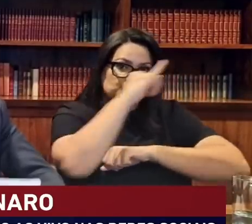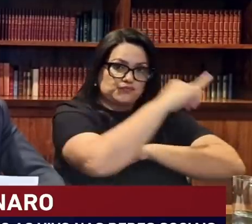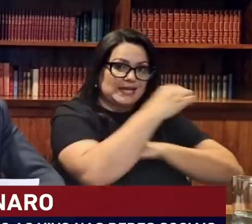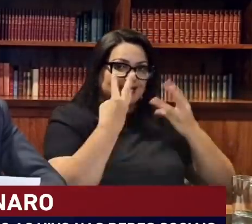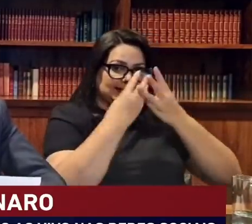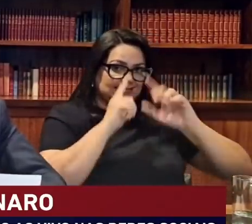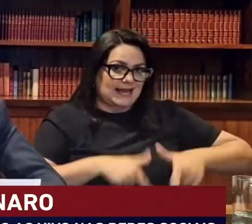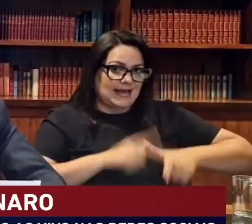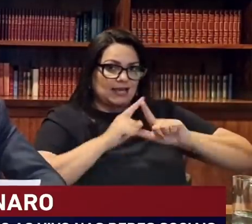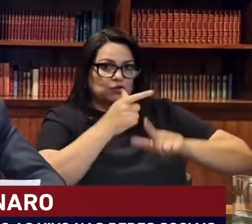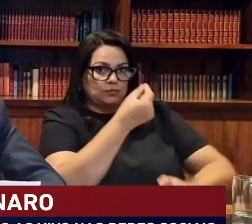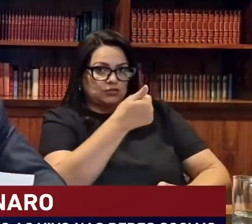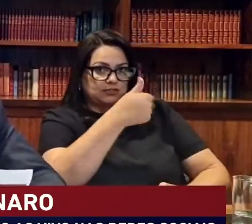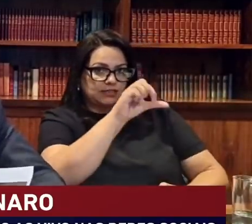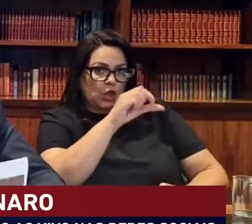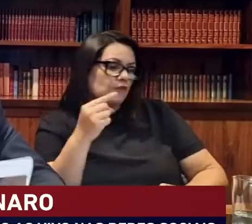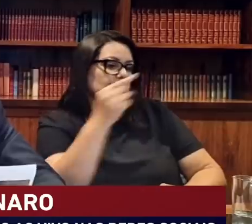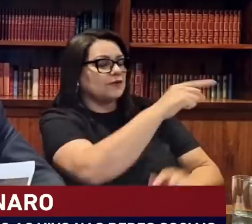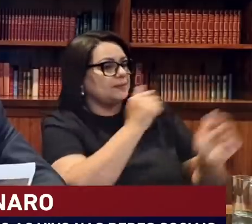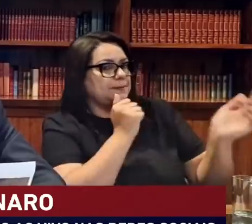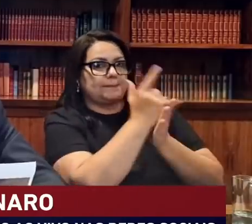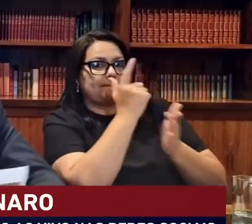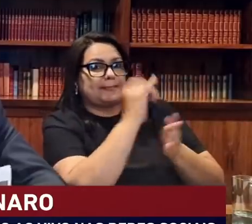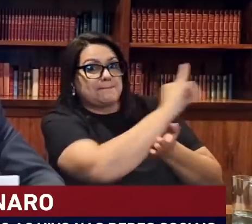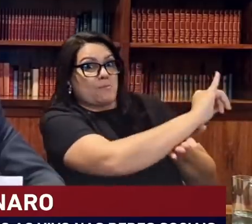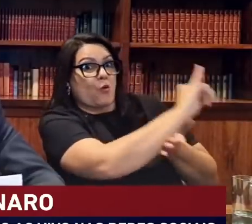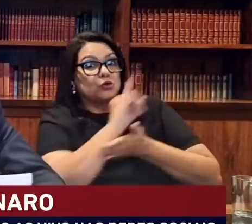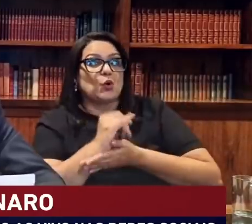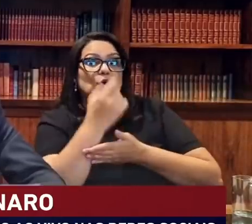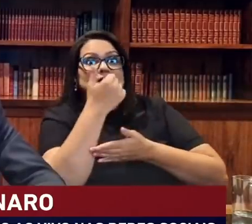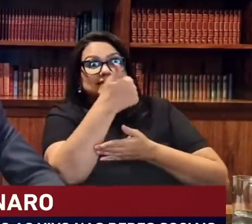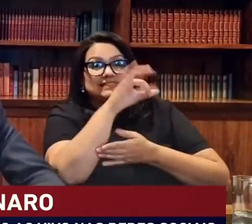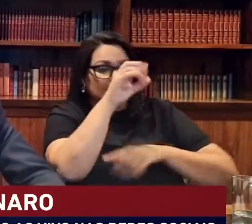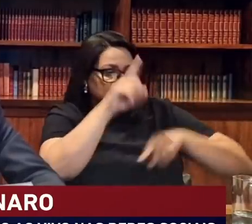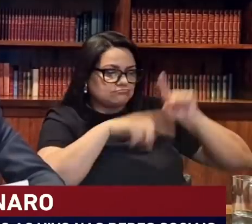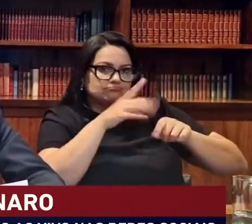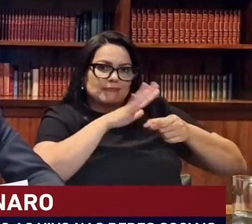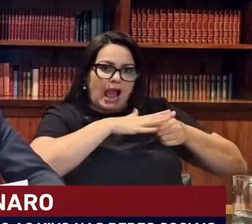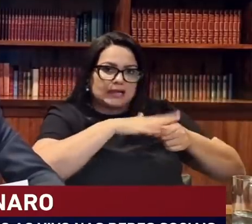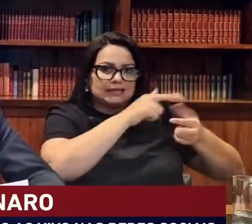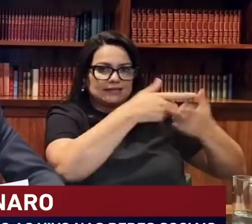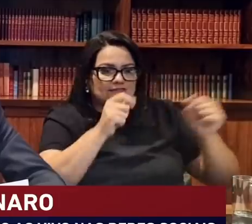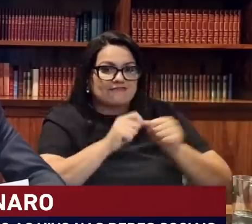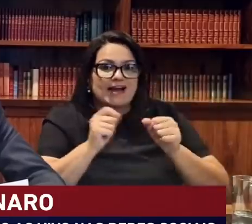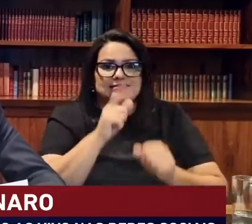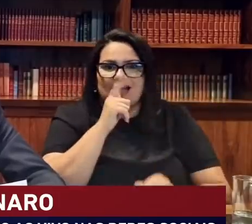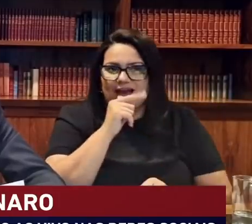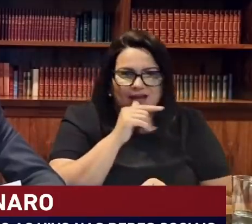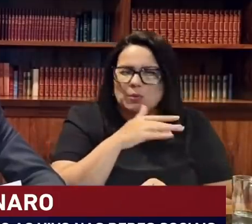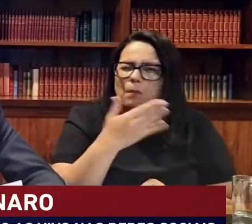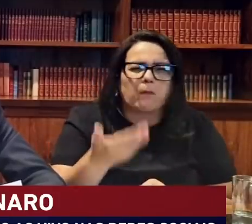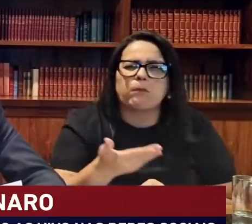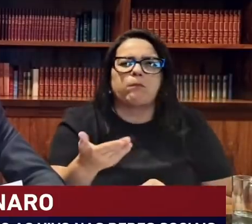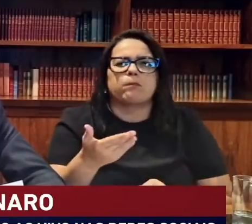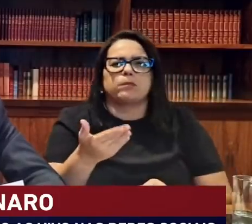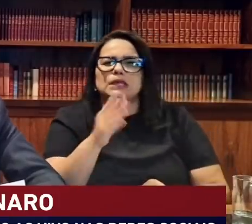ele importou de lá 10 máquinas para fazer água, né? Uma máquina parecida com o